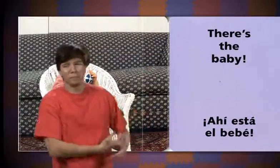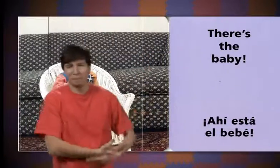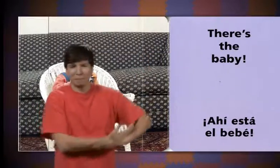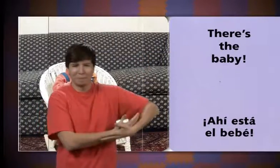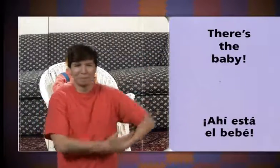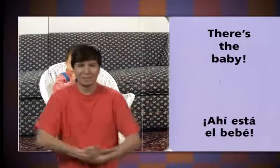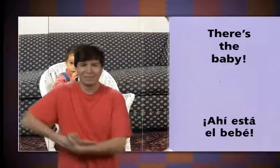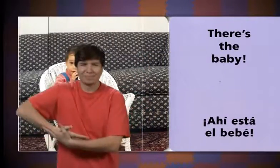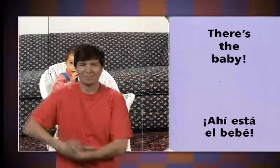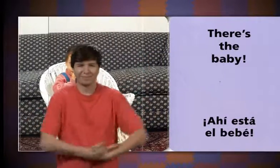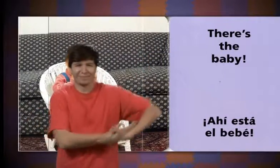Ahí está el bebé.